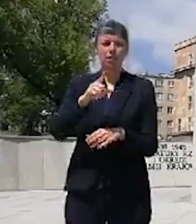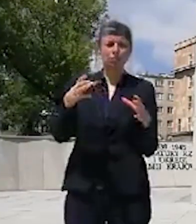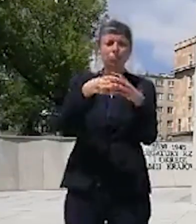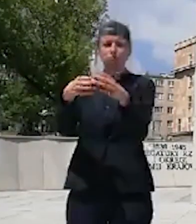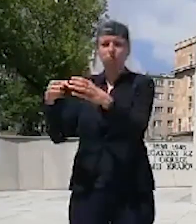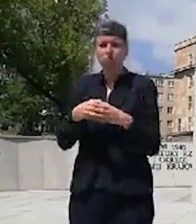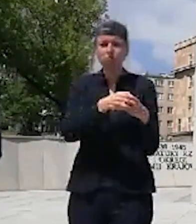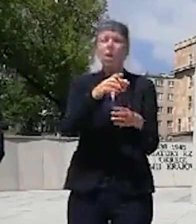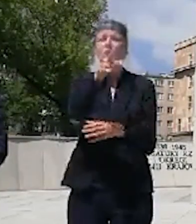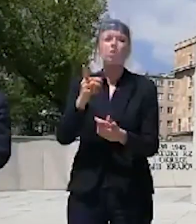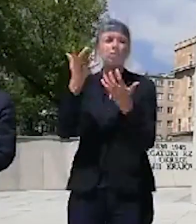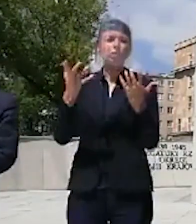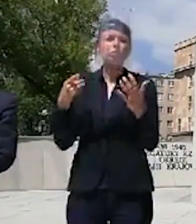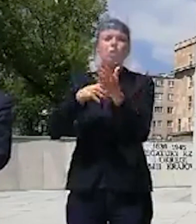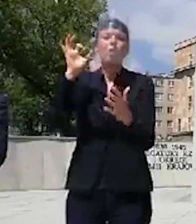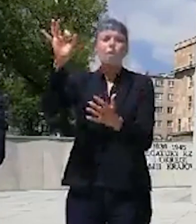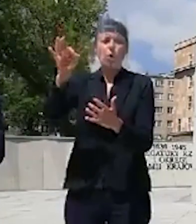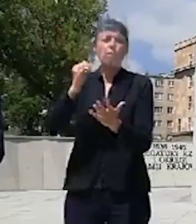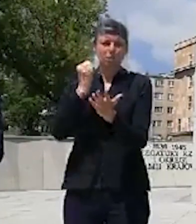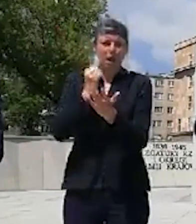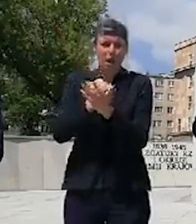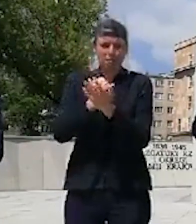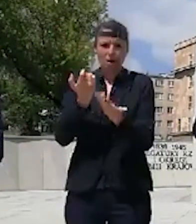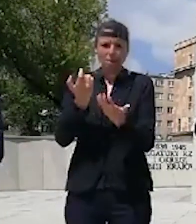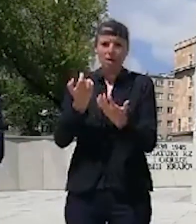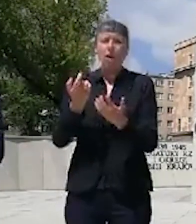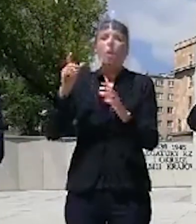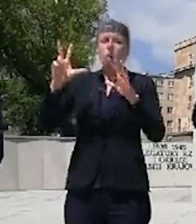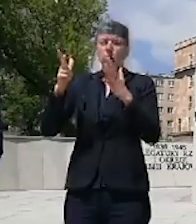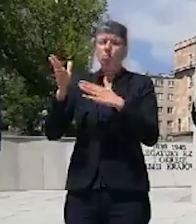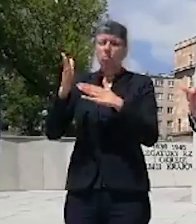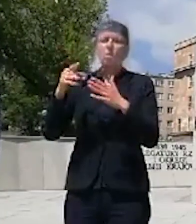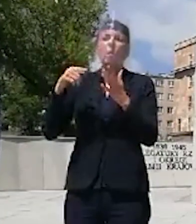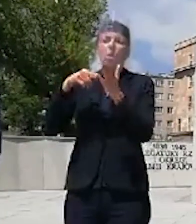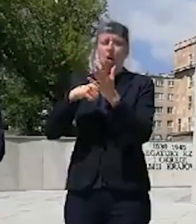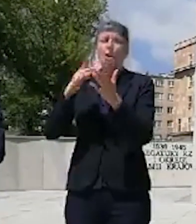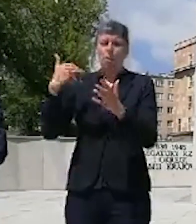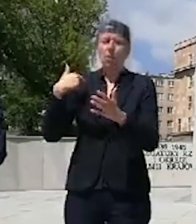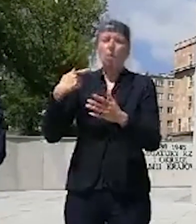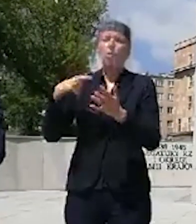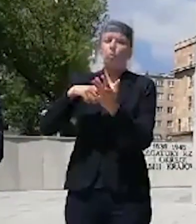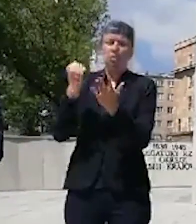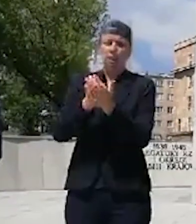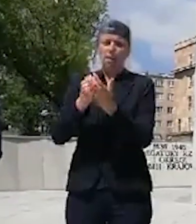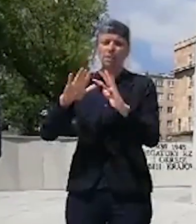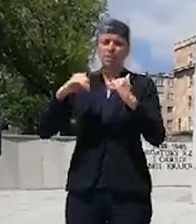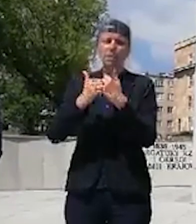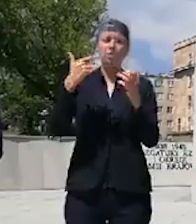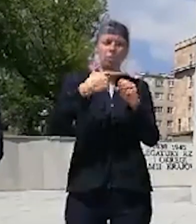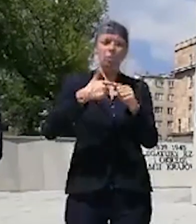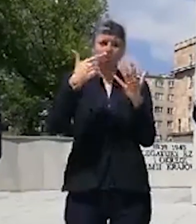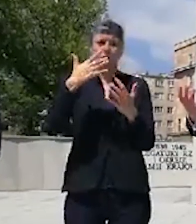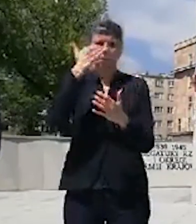o swoje sprawy. 8 marca senacka ustawa została przegłosowana, 27 maja odbyły się wybory,